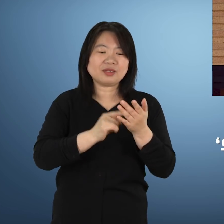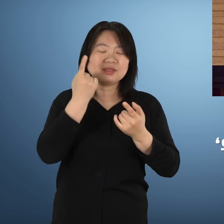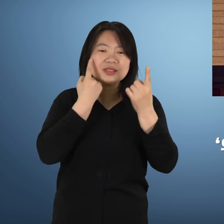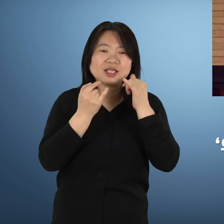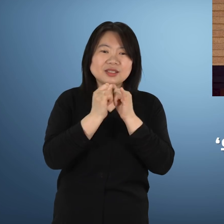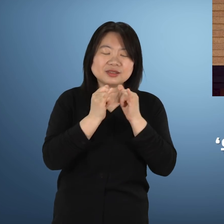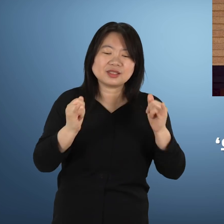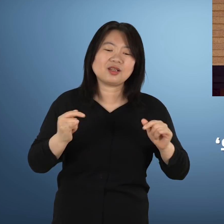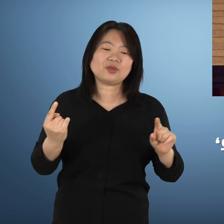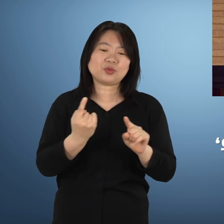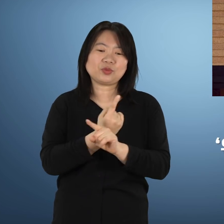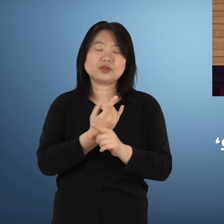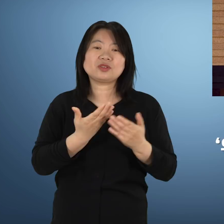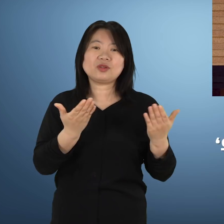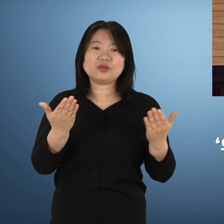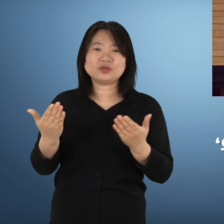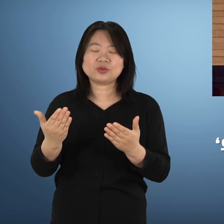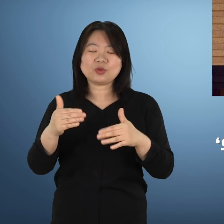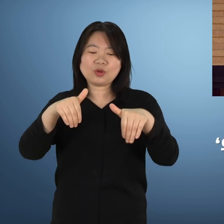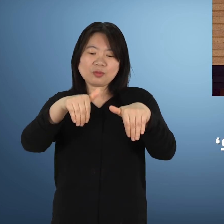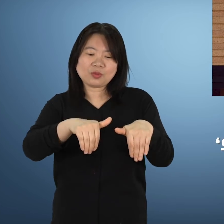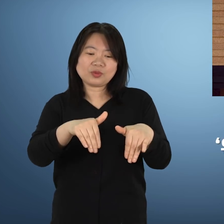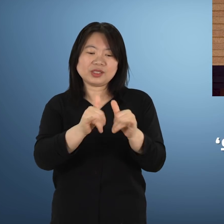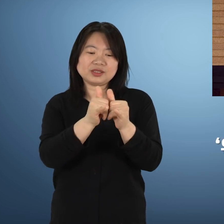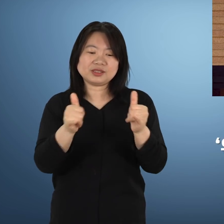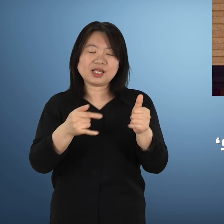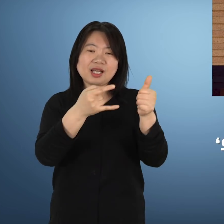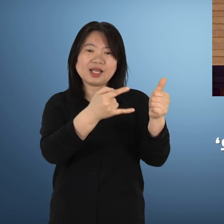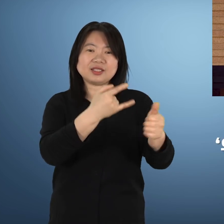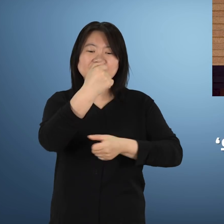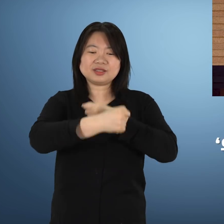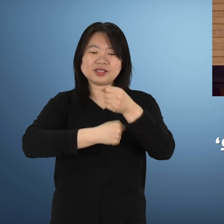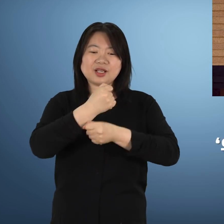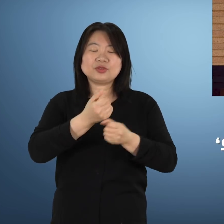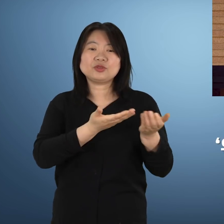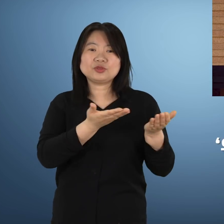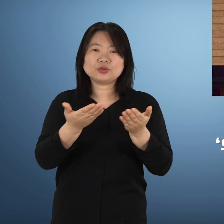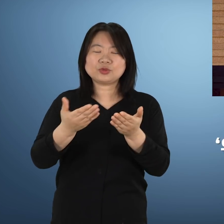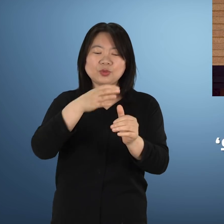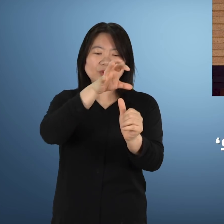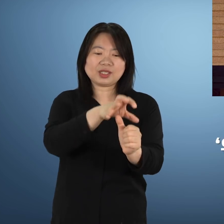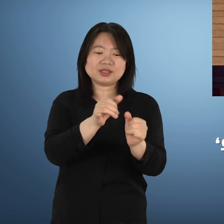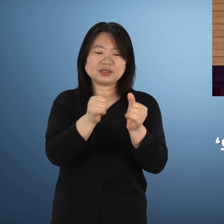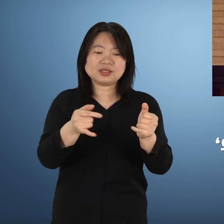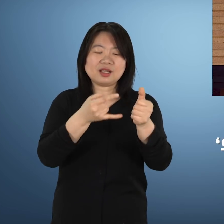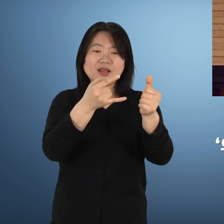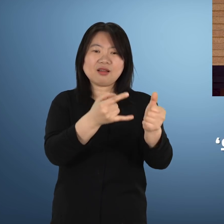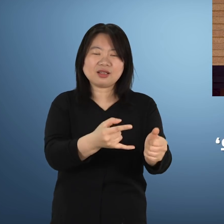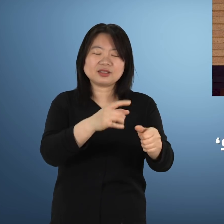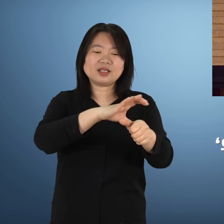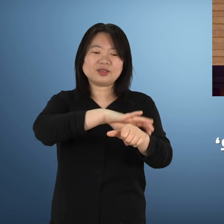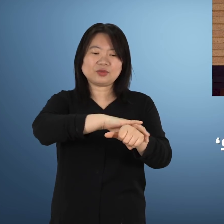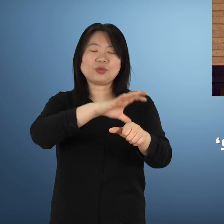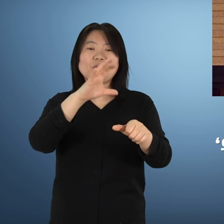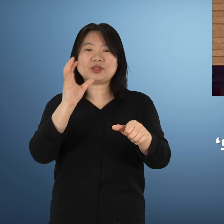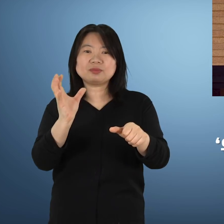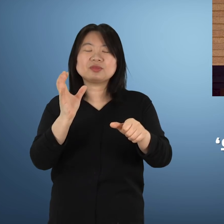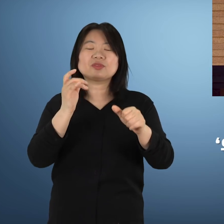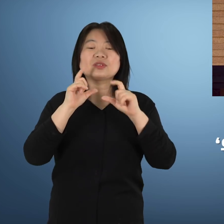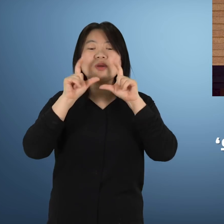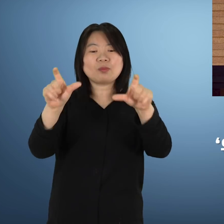자를 고치며 포로된 자에게 자유를, 갇힌 자에게 노임을